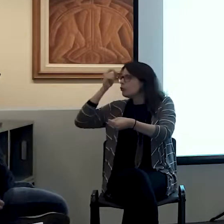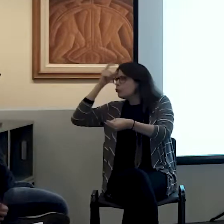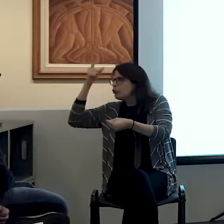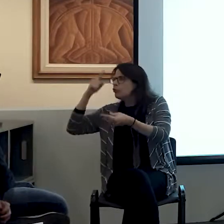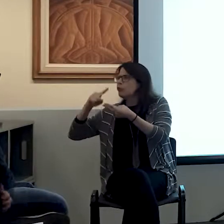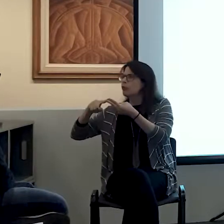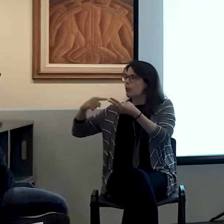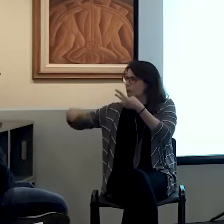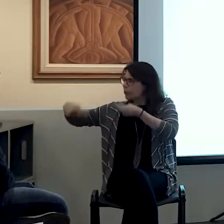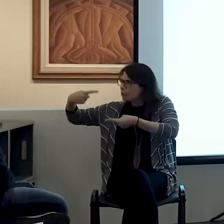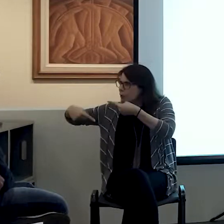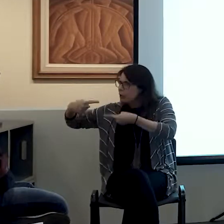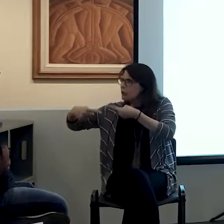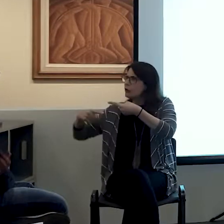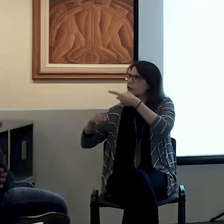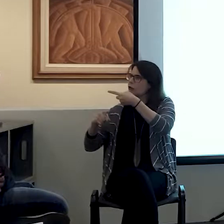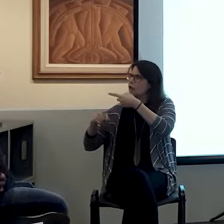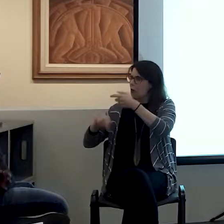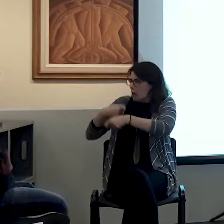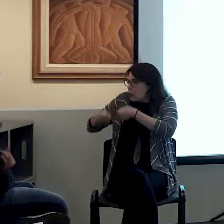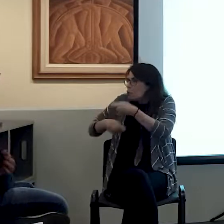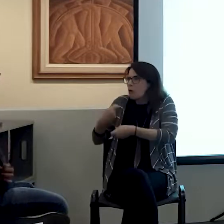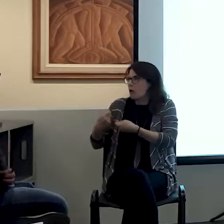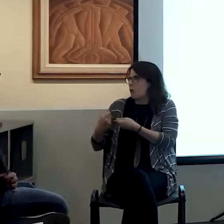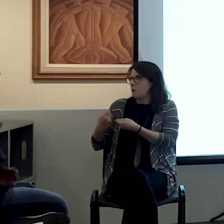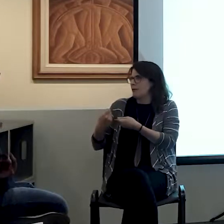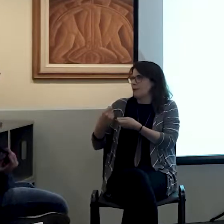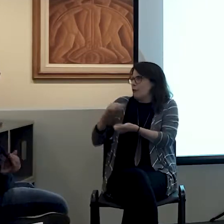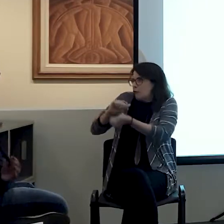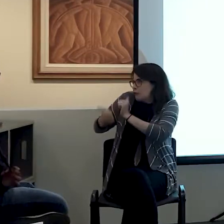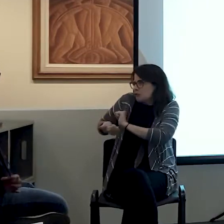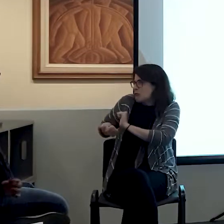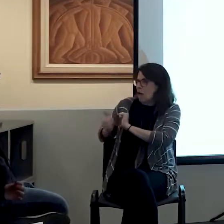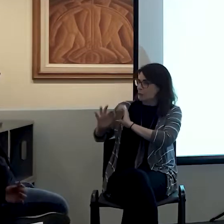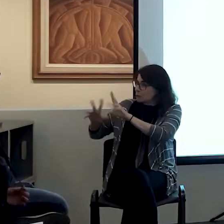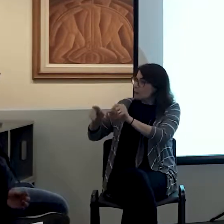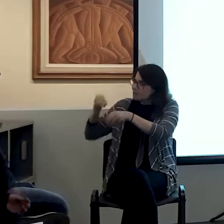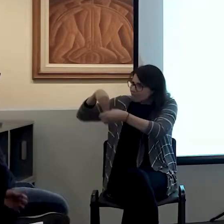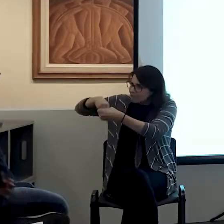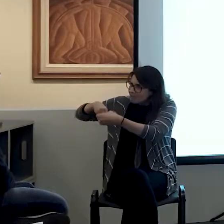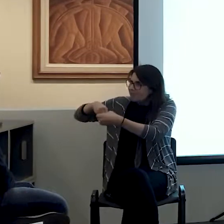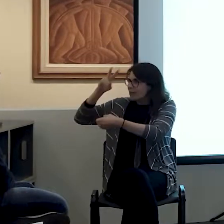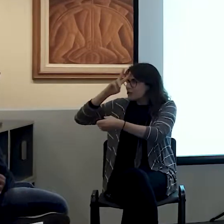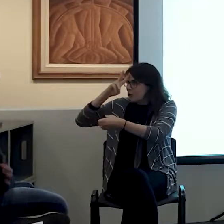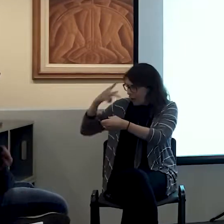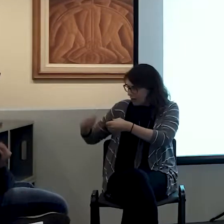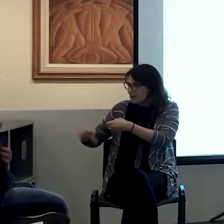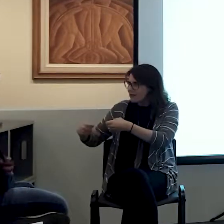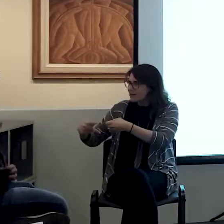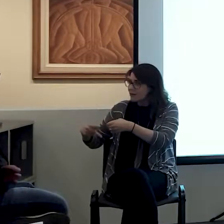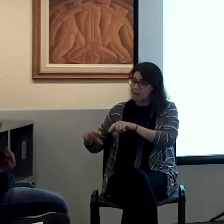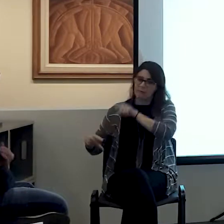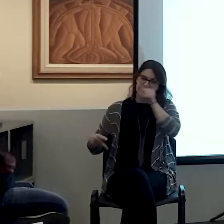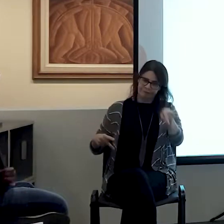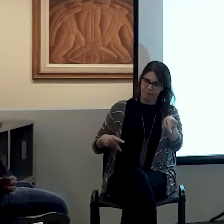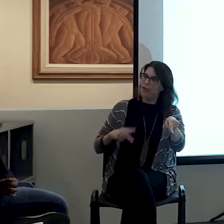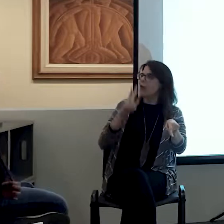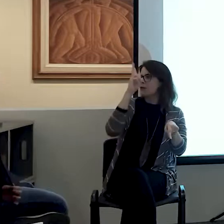econômico, futebolístico, tanto faz, e a história da